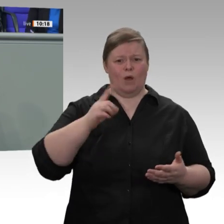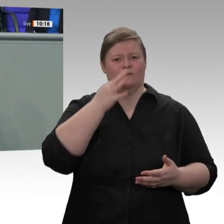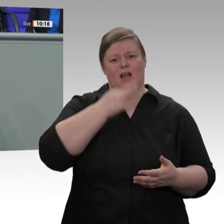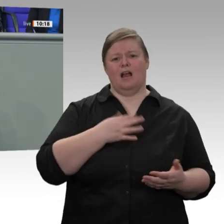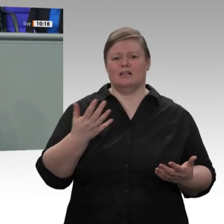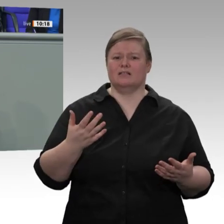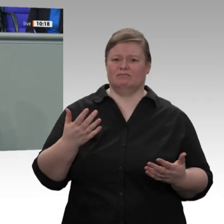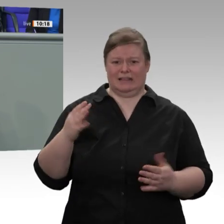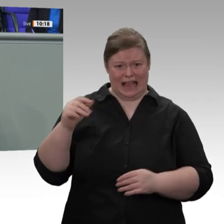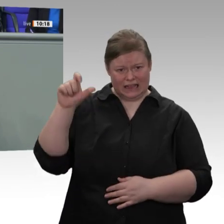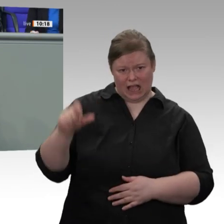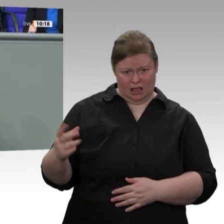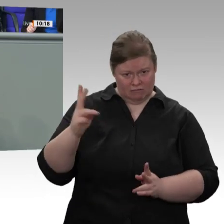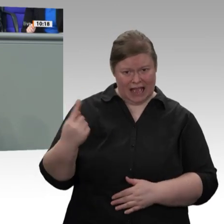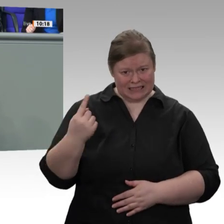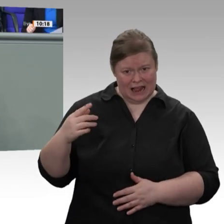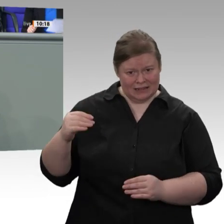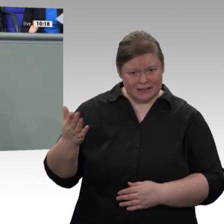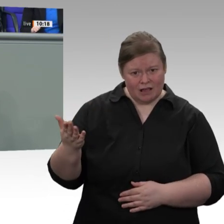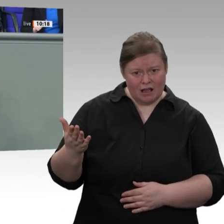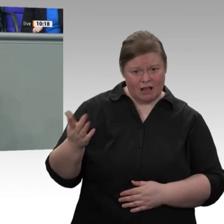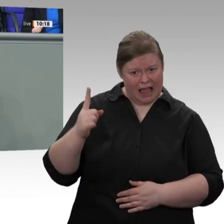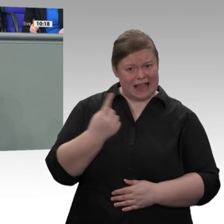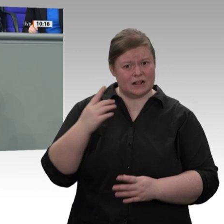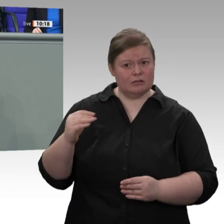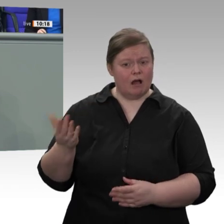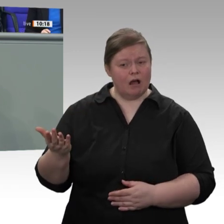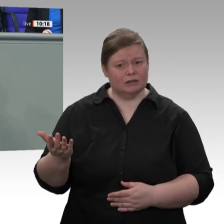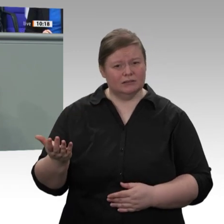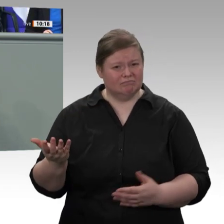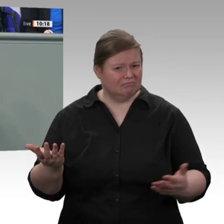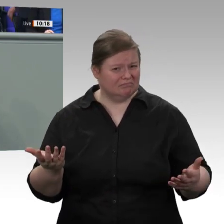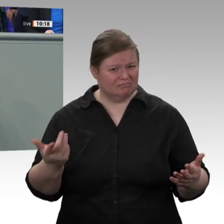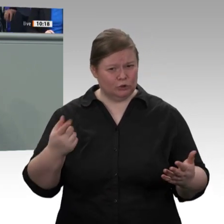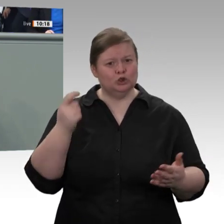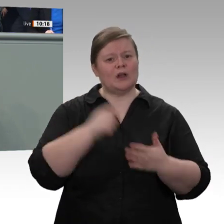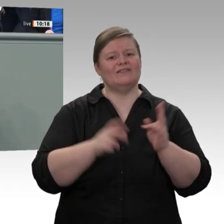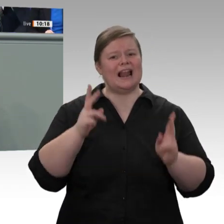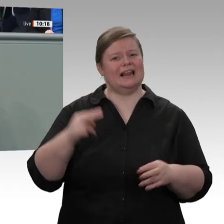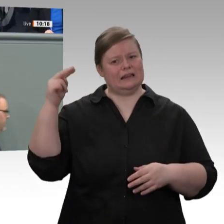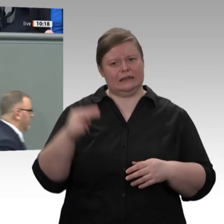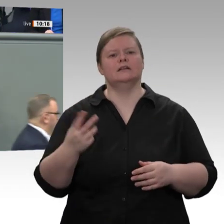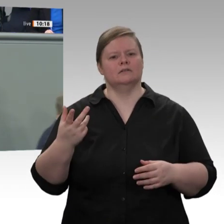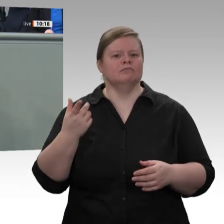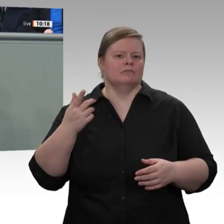politischen Sinne war die Tat von Hanau keine Einzeltat, meine Damen und Herren.